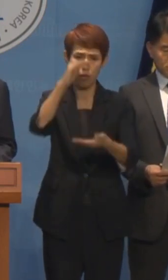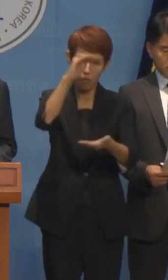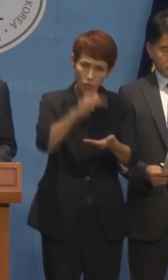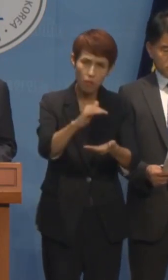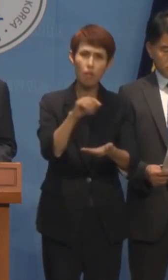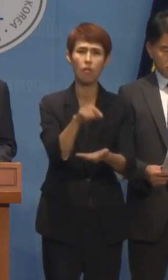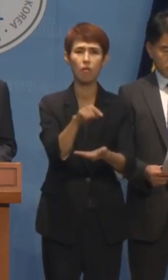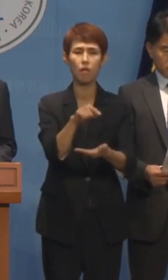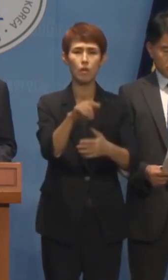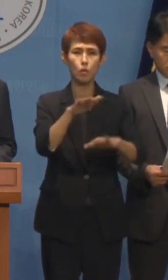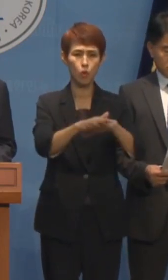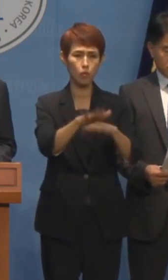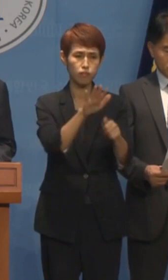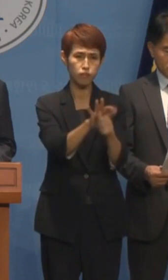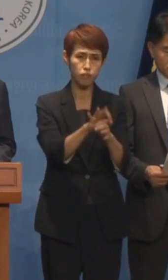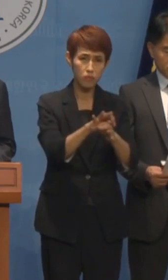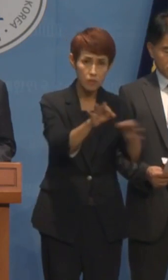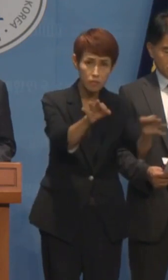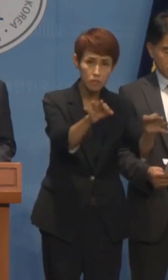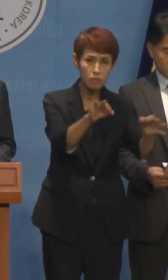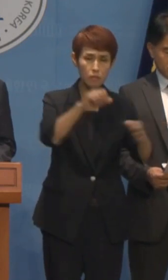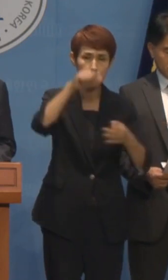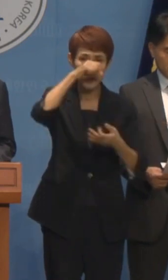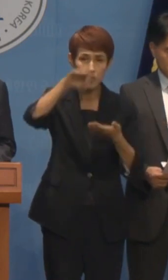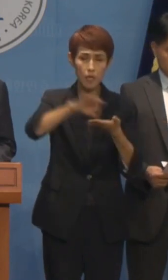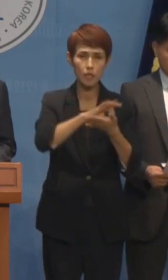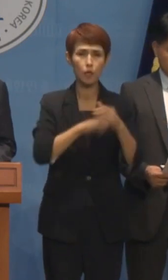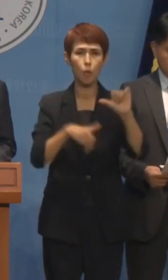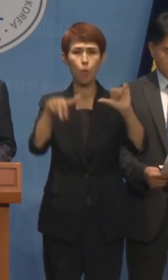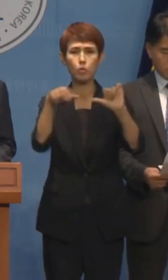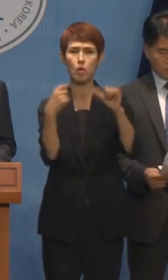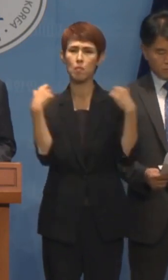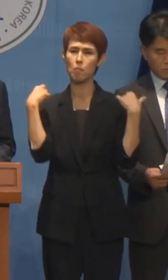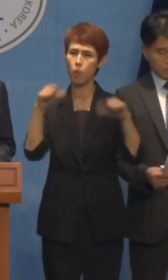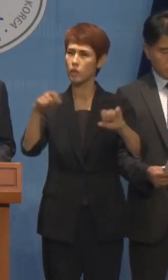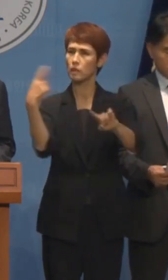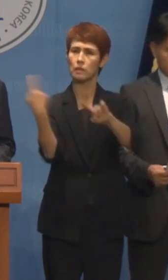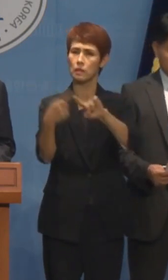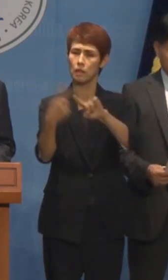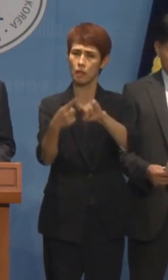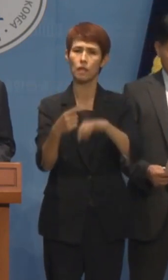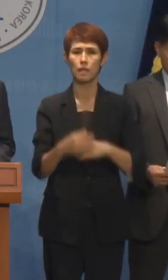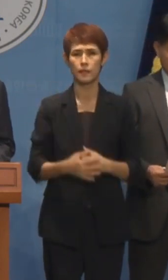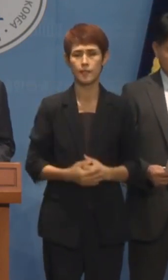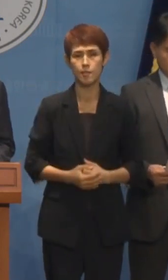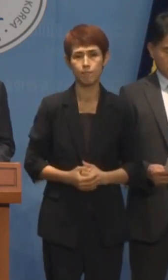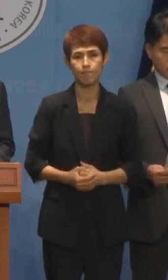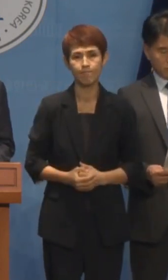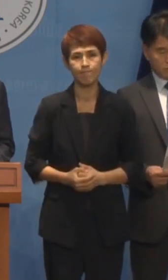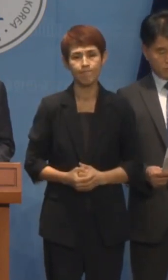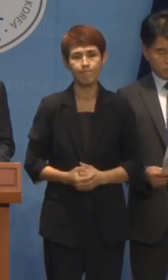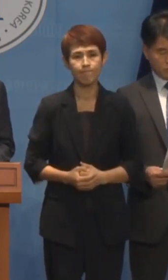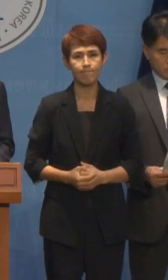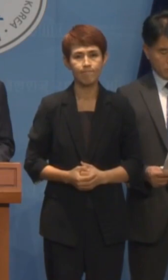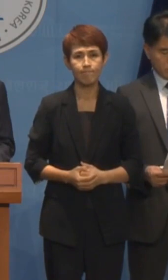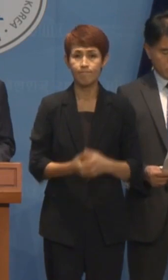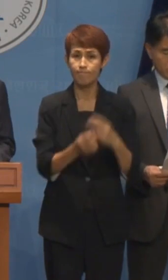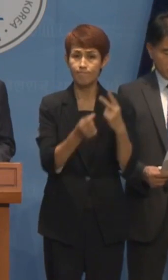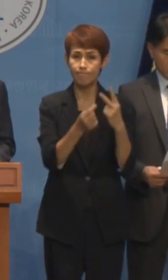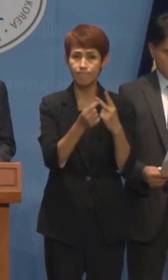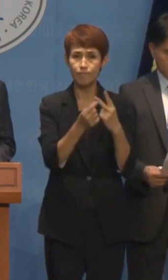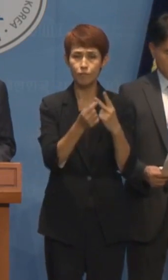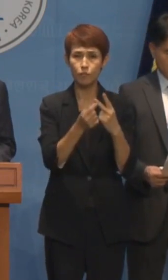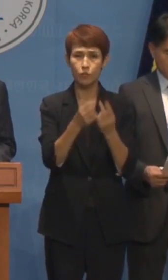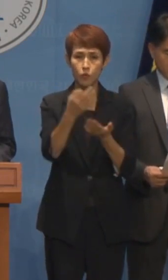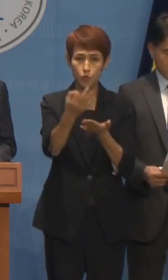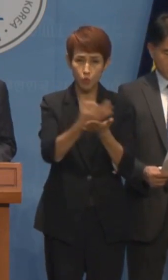있어 농업 직불금 예산 5조 원을 포기한 것 아니냐는 우려를 낳고 있는 것이다. 둘째,